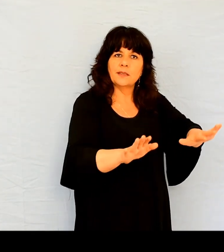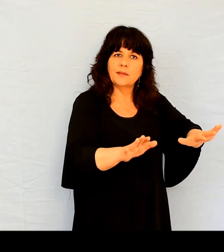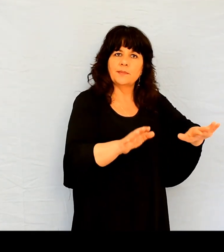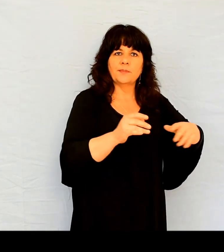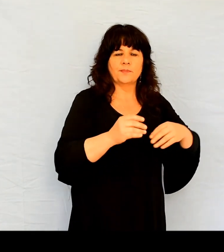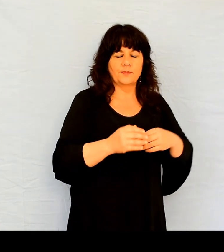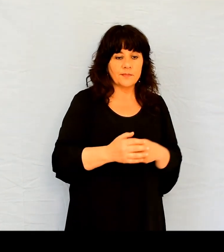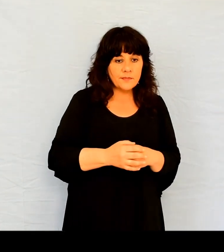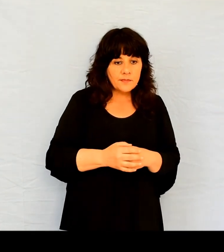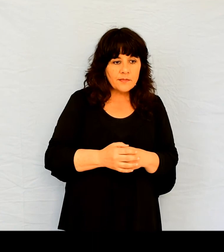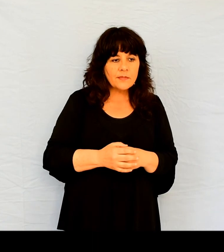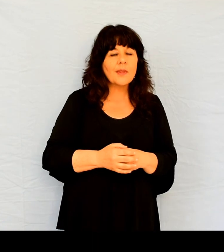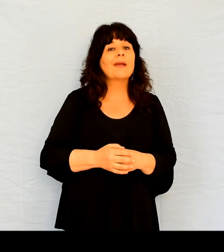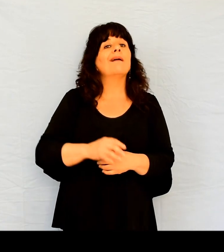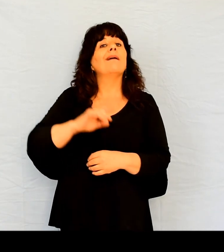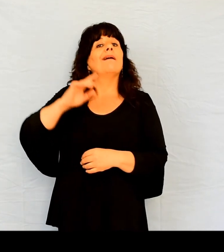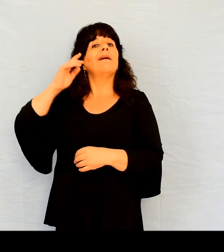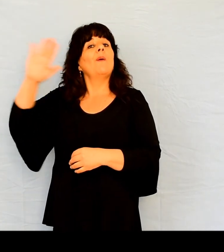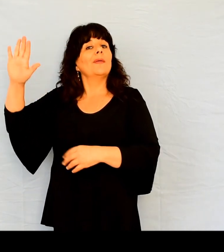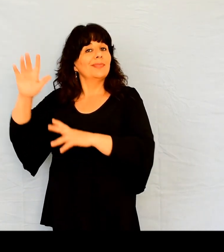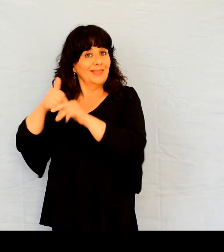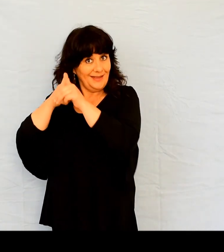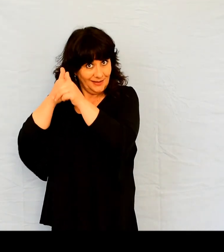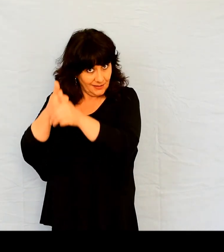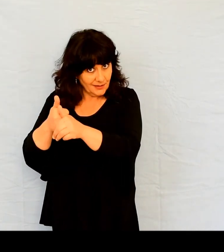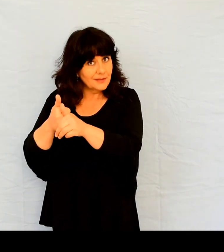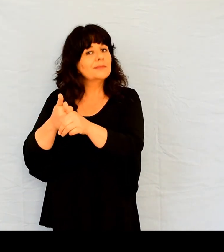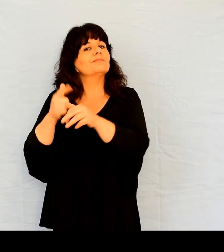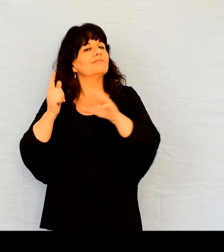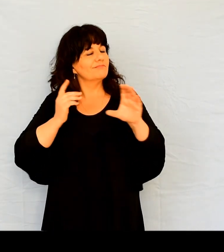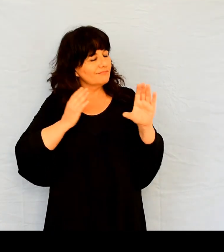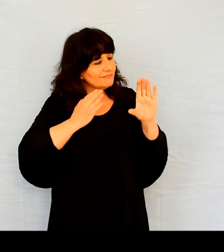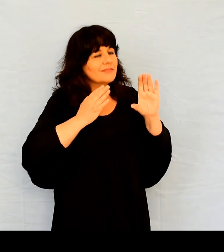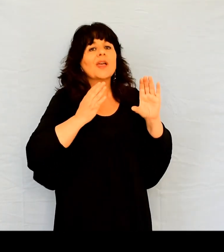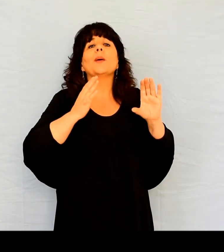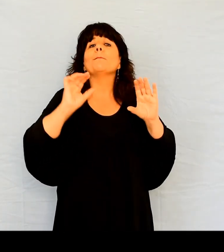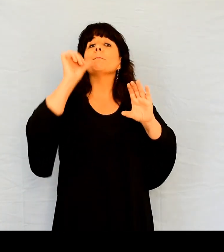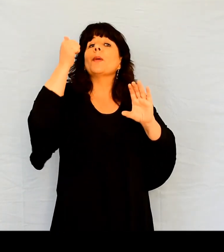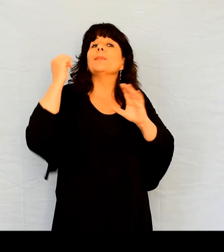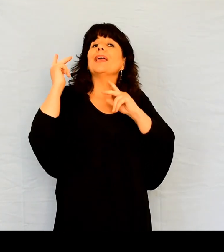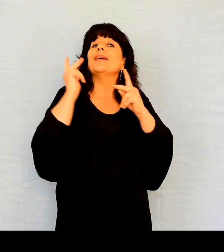C'est alors qu'entra l'autre disciple, lui qui était arrivé le premier au tombeau.